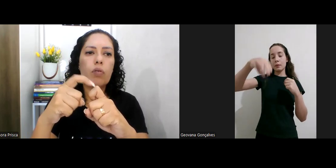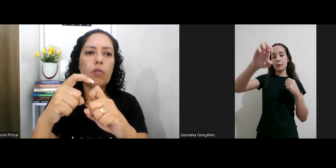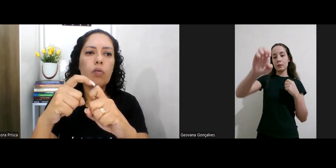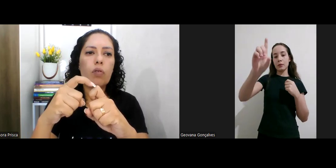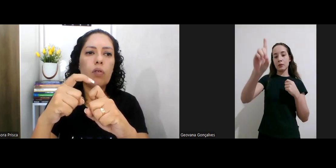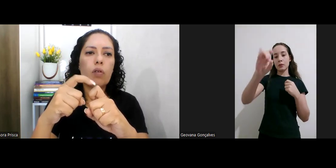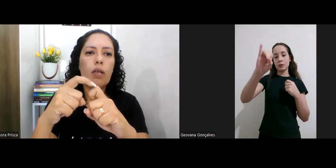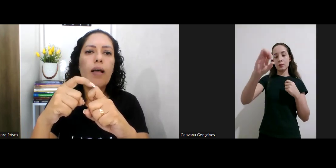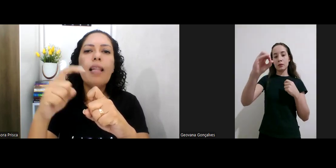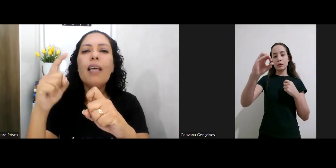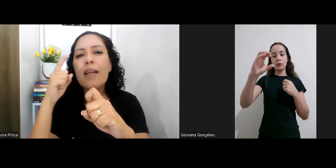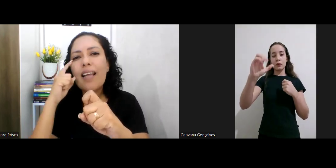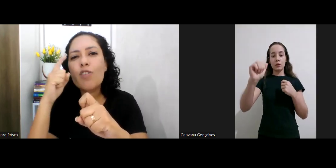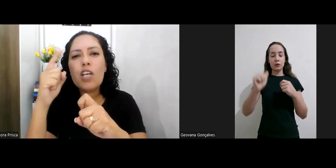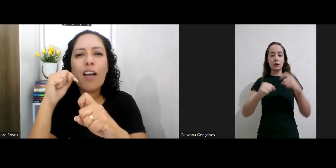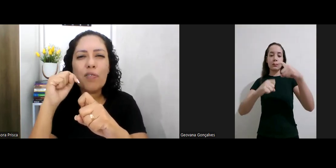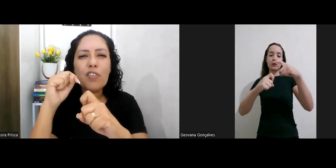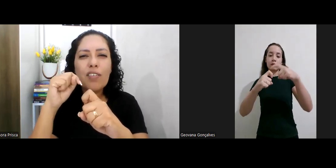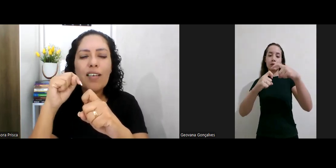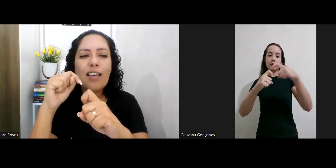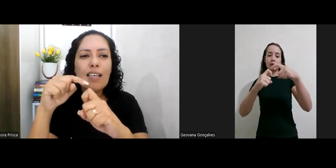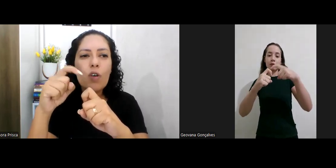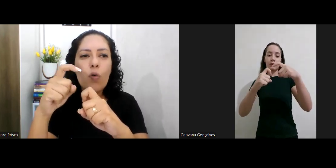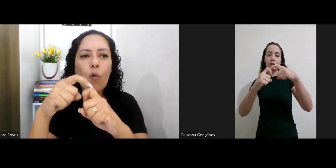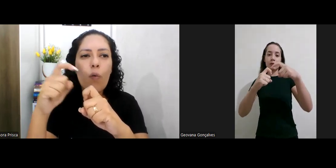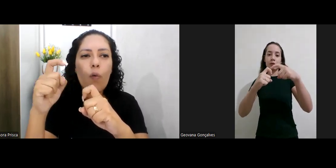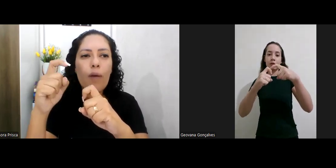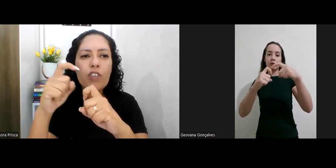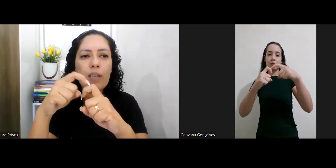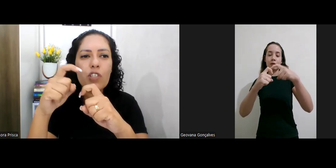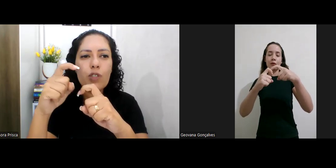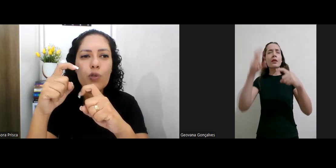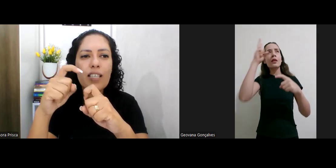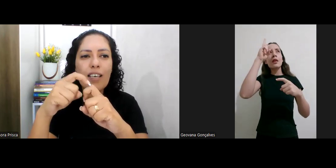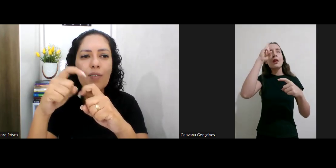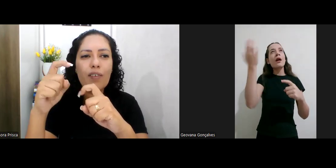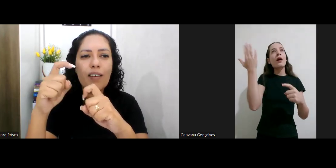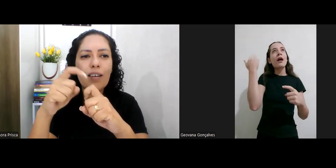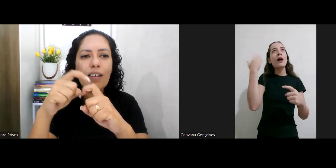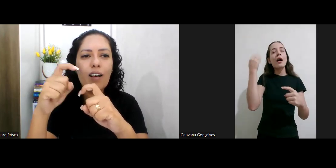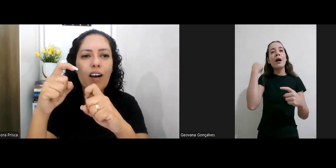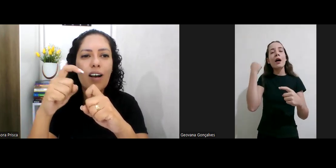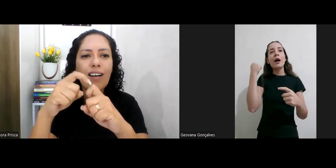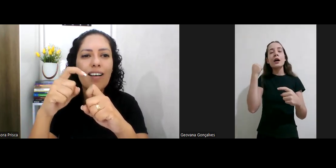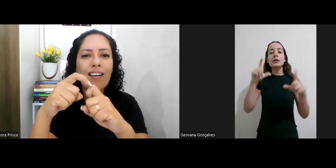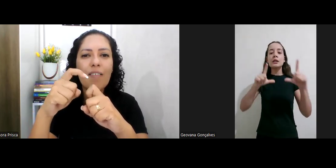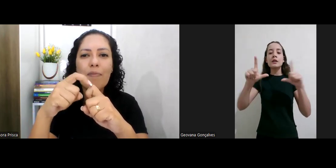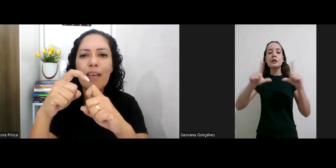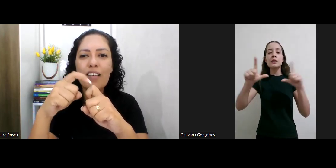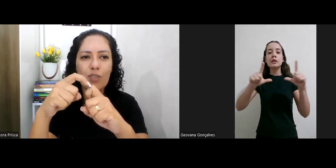Médico. Lembra lá do Chaves? Que o médico batia no joelhinho?